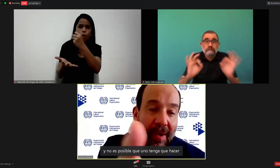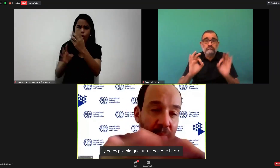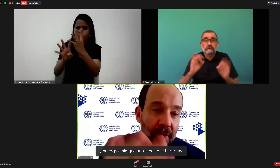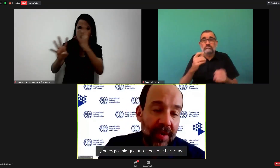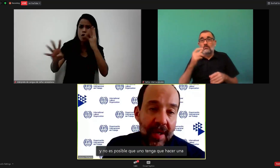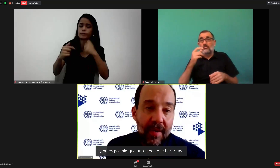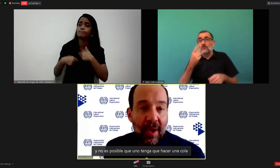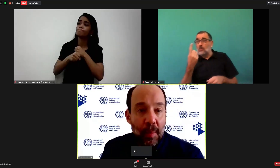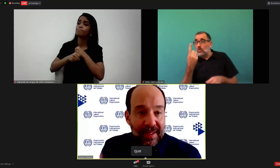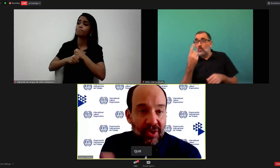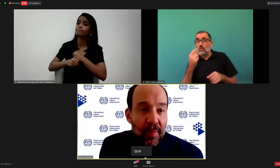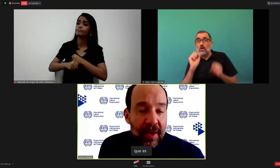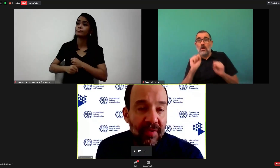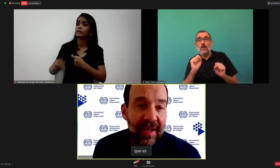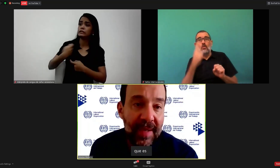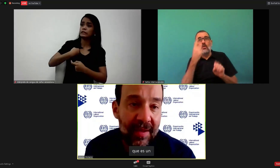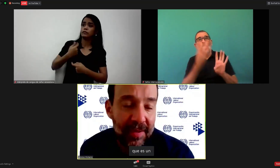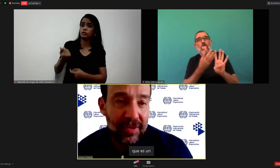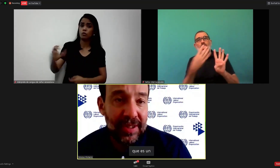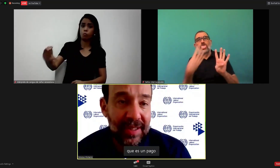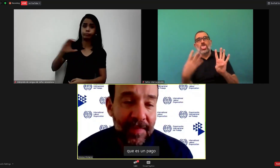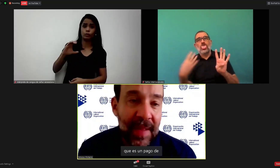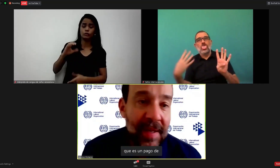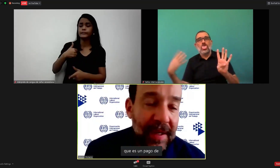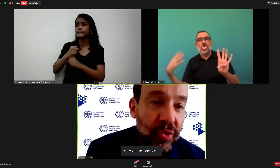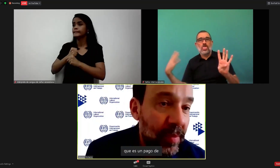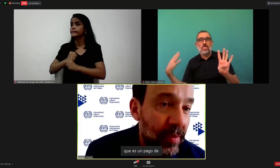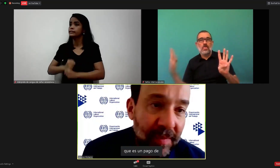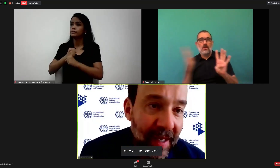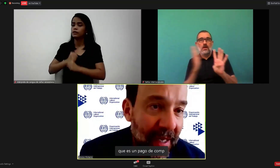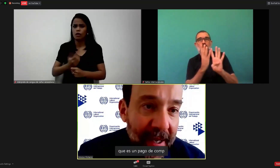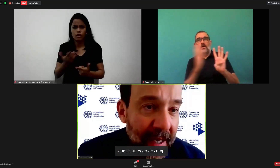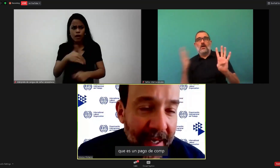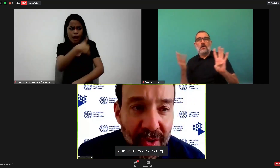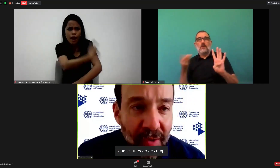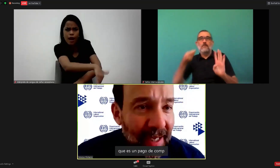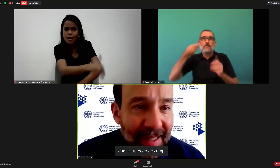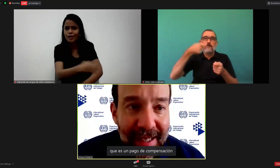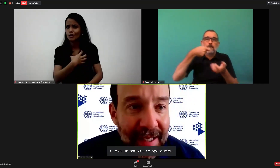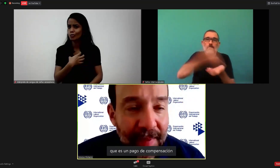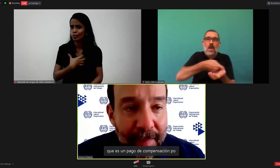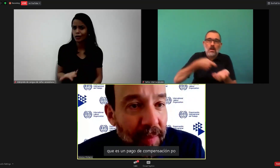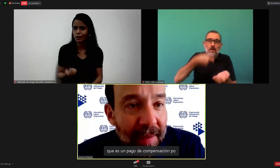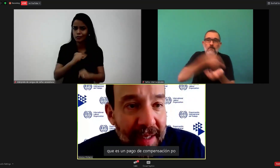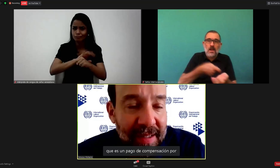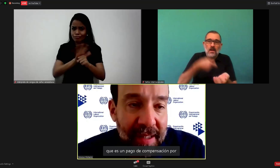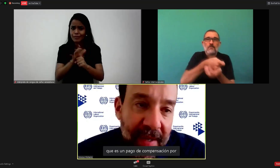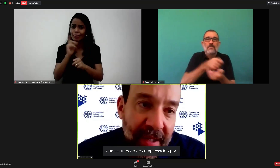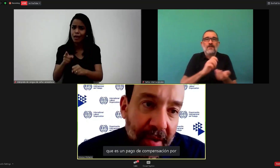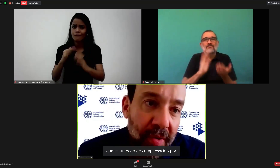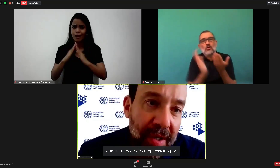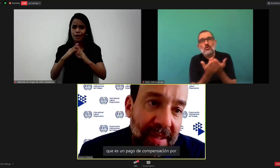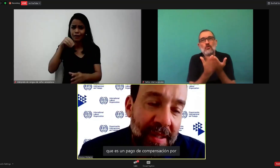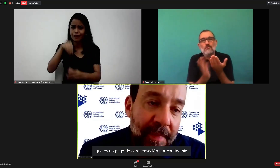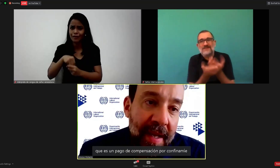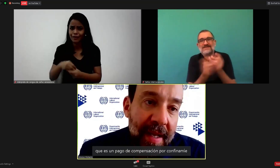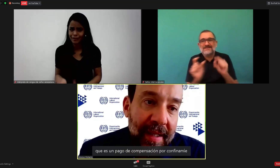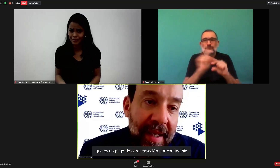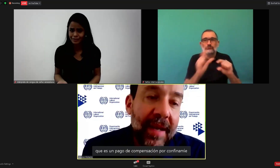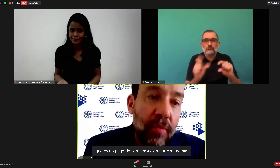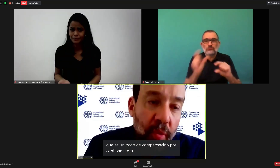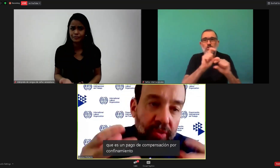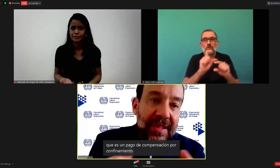está siendo pago por una compensación por el confinamiento, ¿no? Entonces, estuvimos en la región con una cantidad de problemas, de